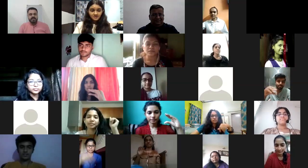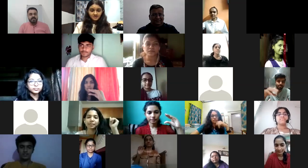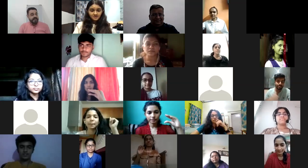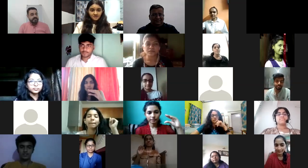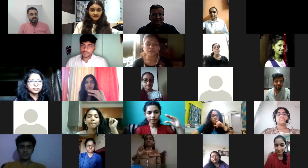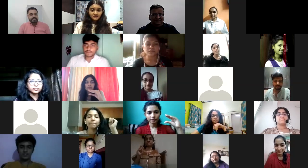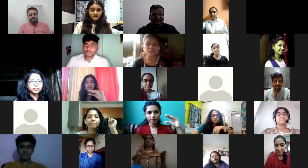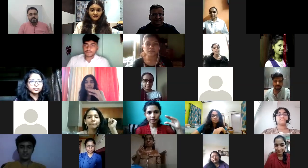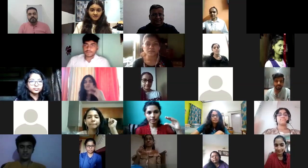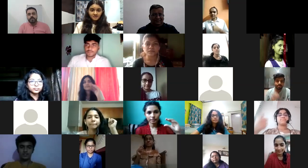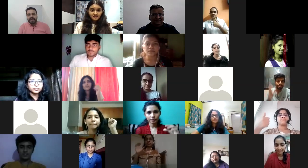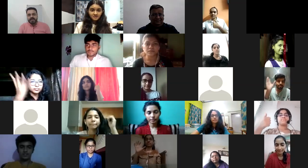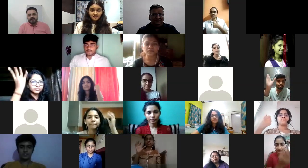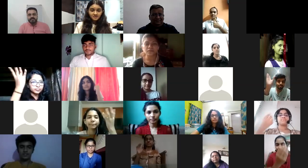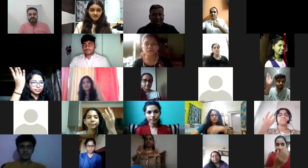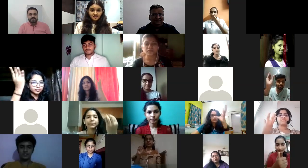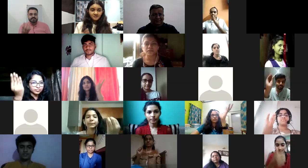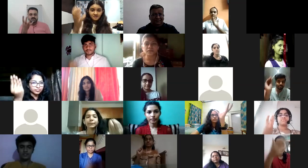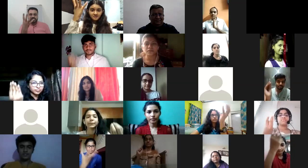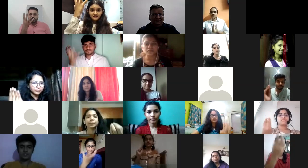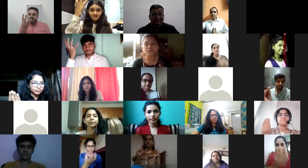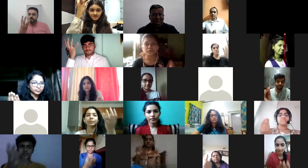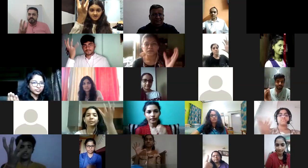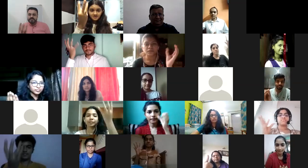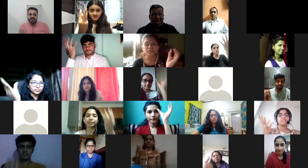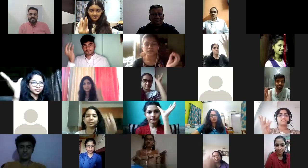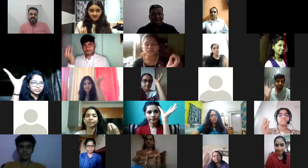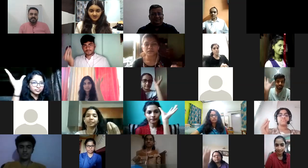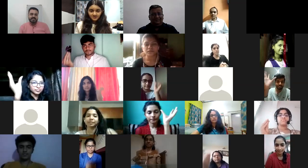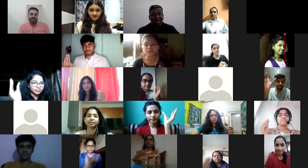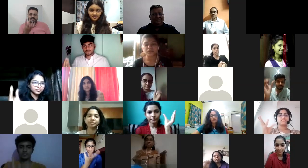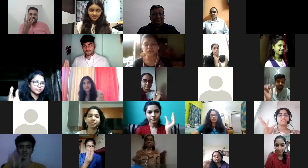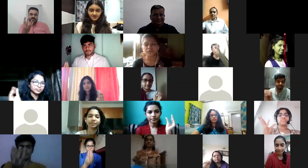Night. The word for night. सूरज पूरी तरह से ढल गया है, अंधेरा हो गया.